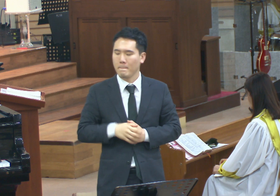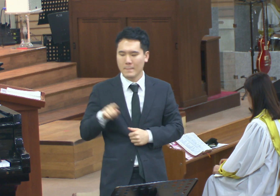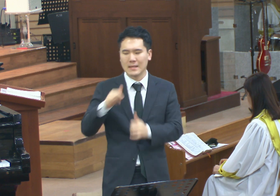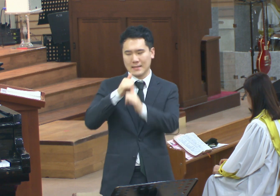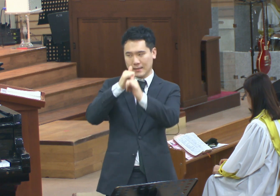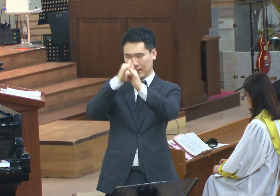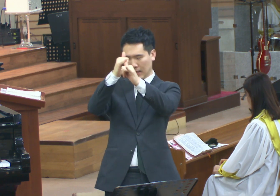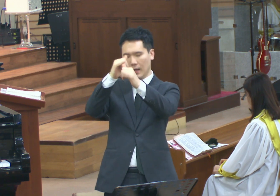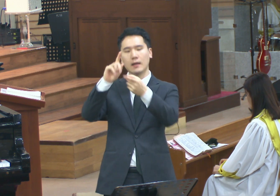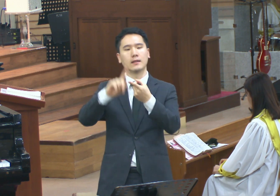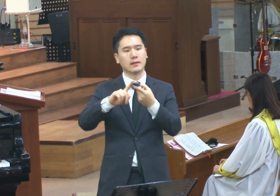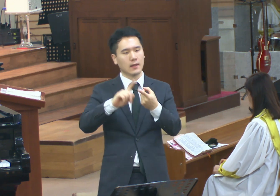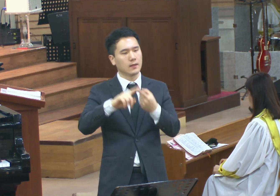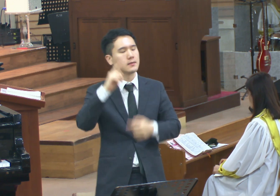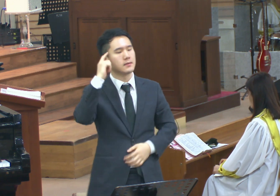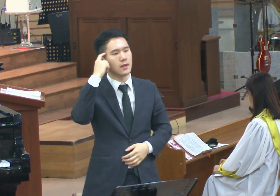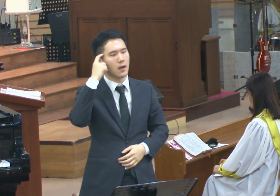그런 생각이 듭니다.